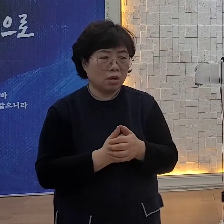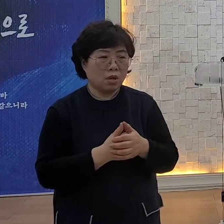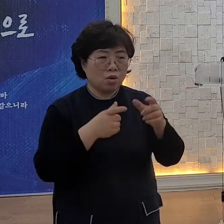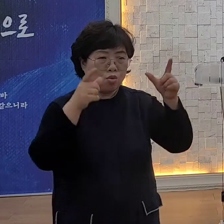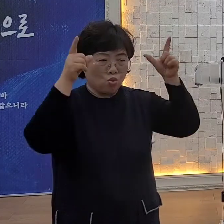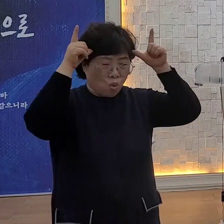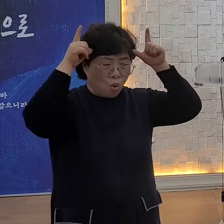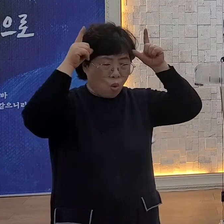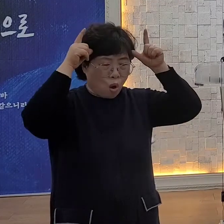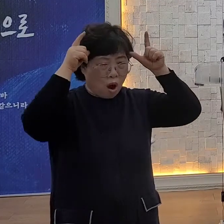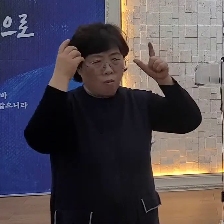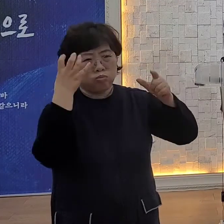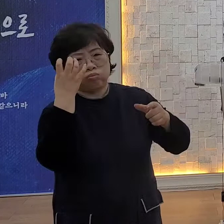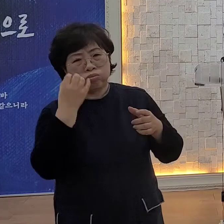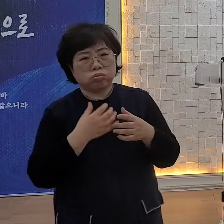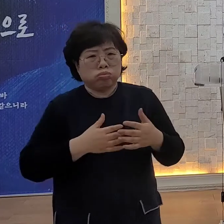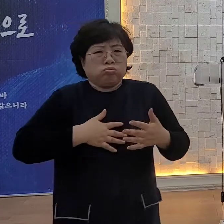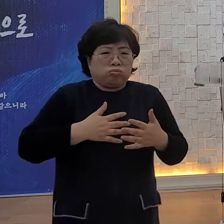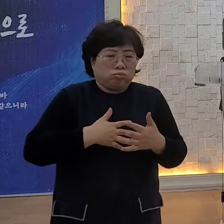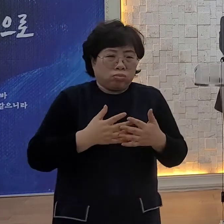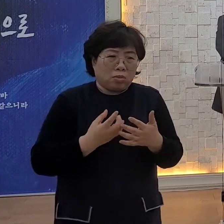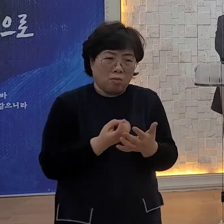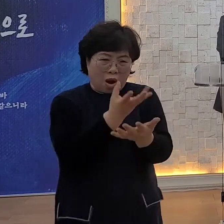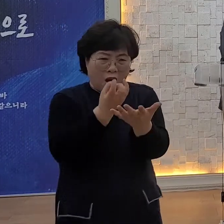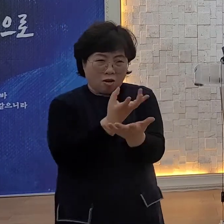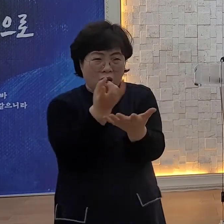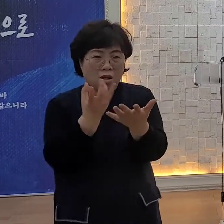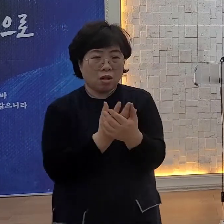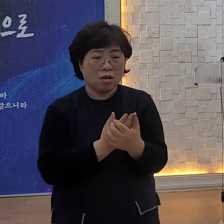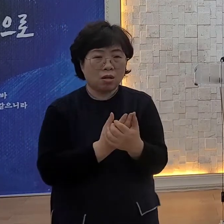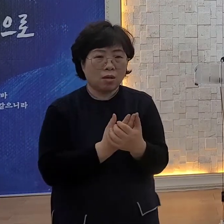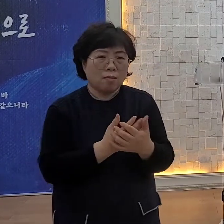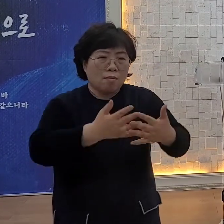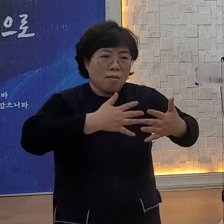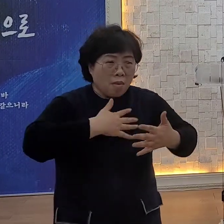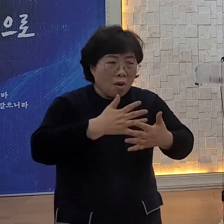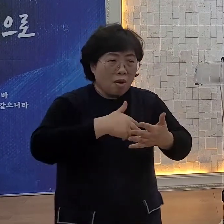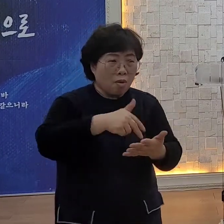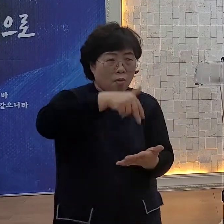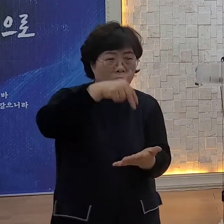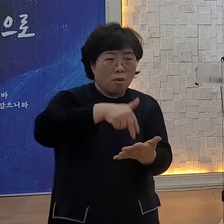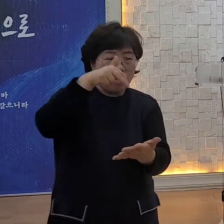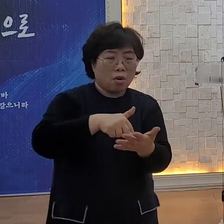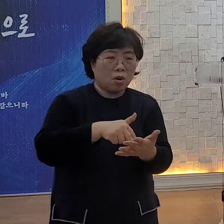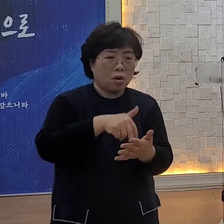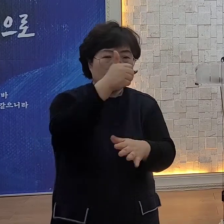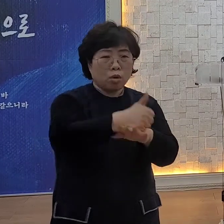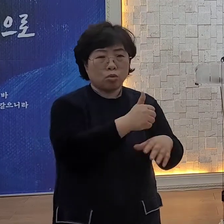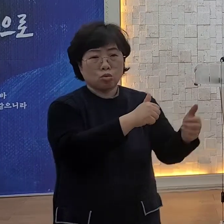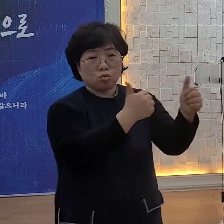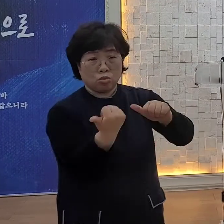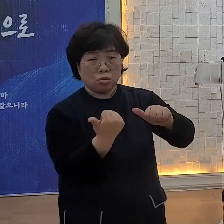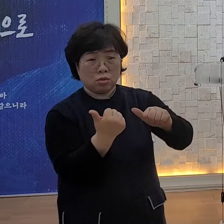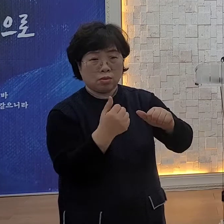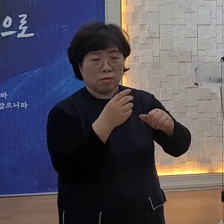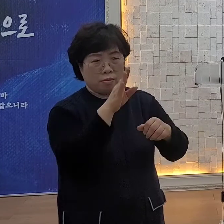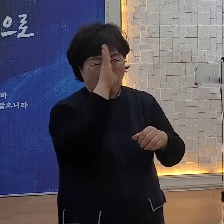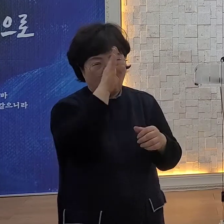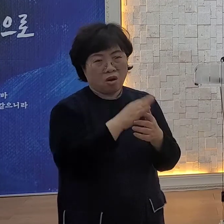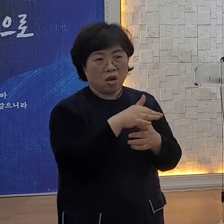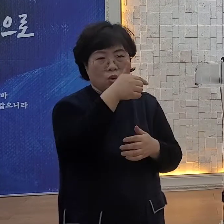하고 막 불안하고 막 이 소가 안절부절 못하다가 죽게 되는 게 광우병이다라는